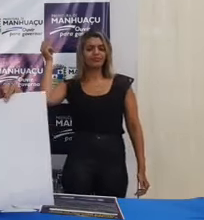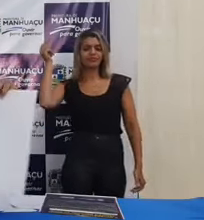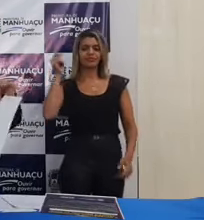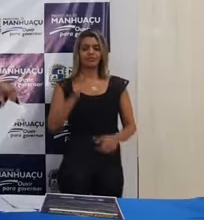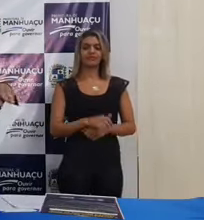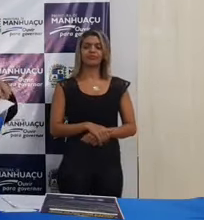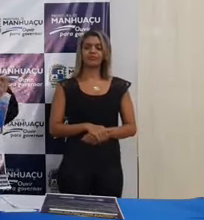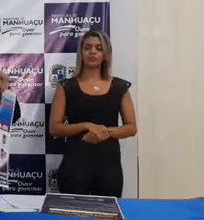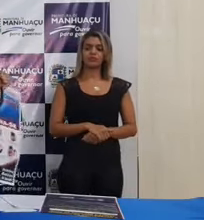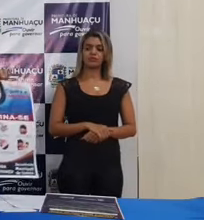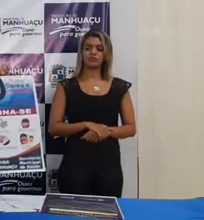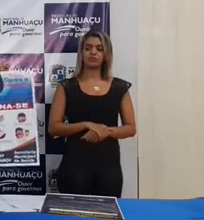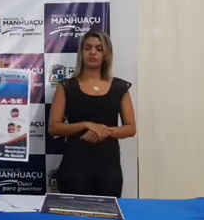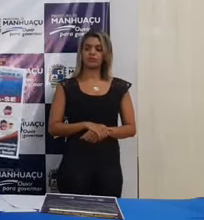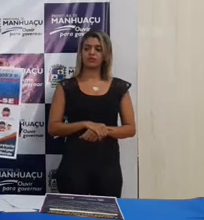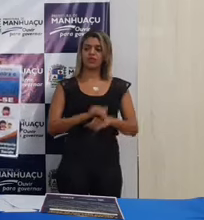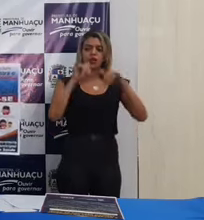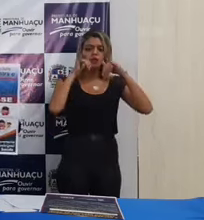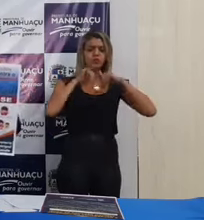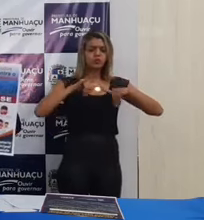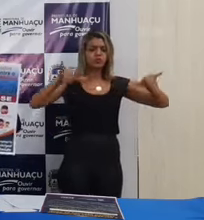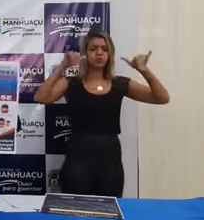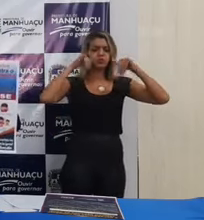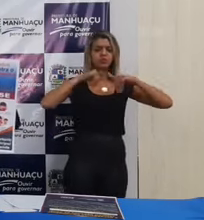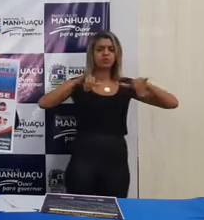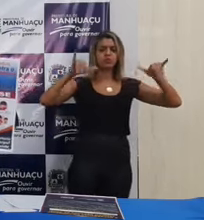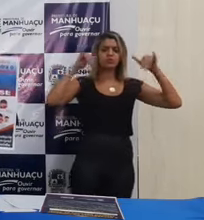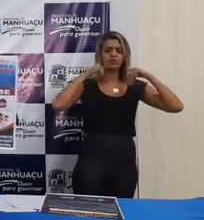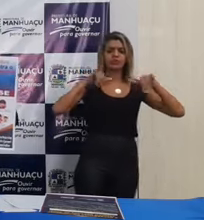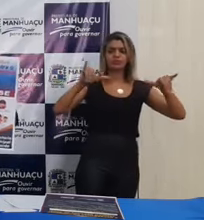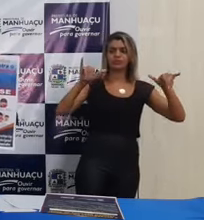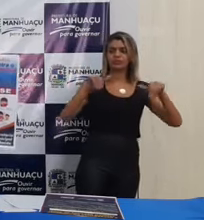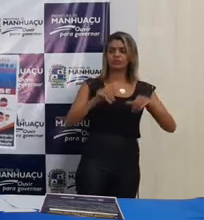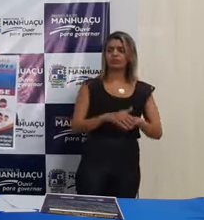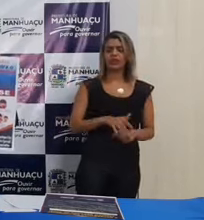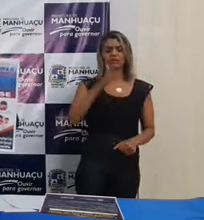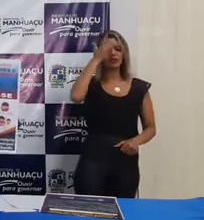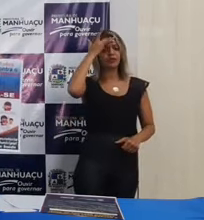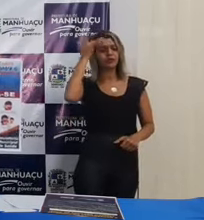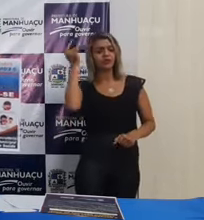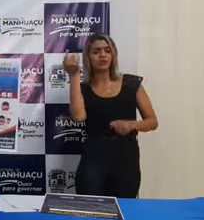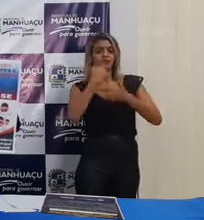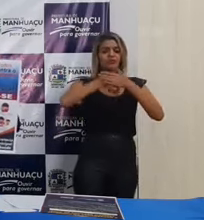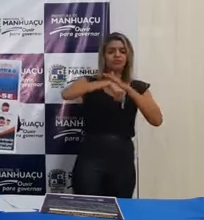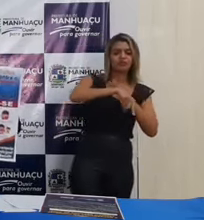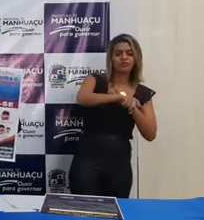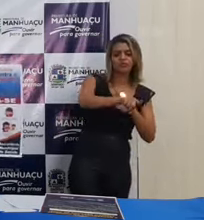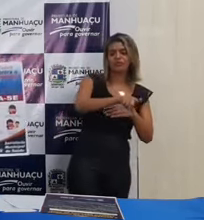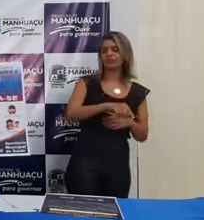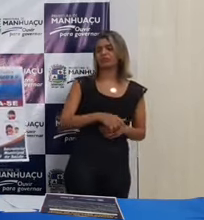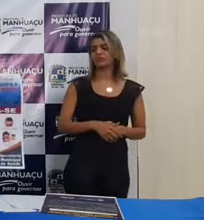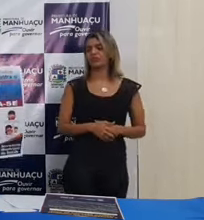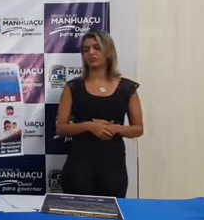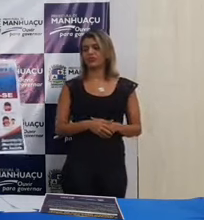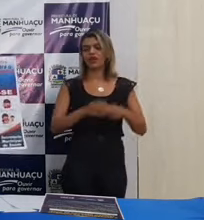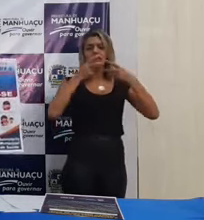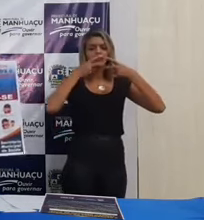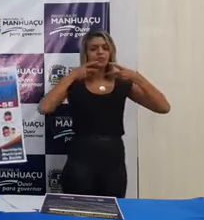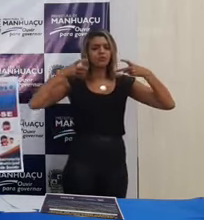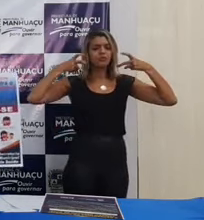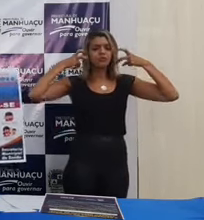divulgação, porque vai haver questionamento de empresários, de consumidores. Por que está exigindo que use máscara? A